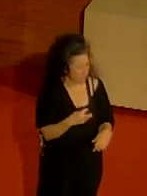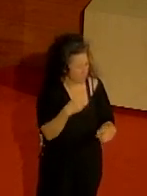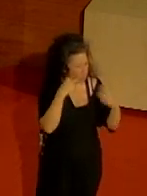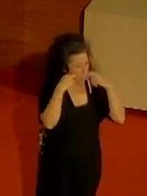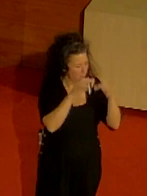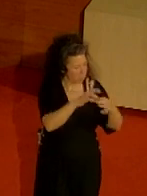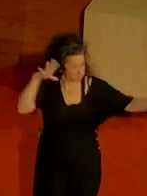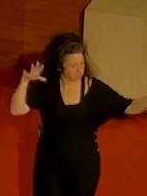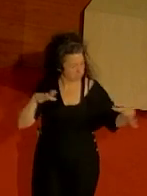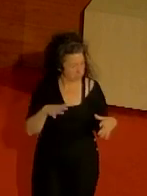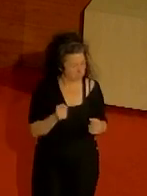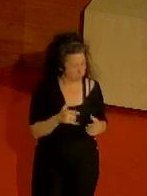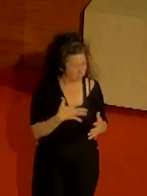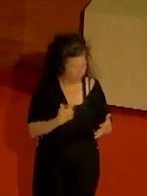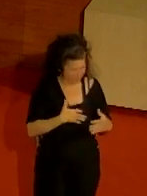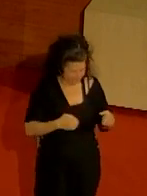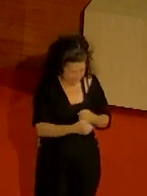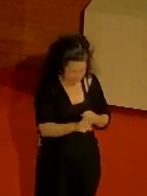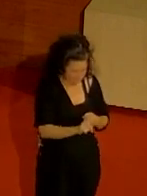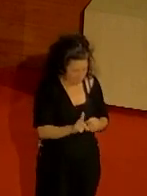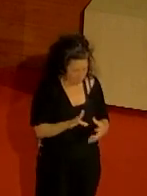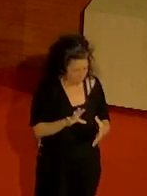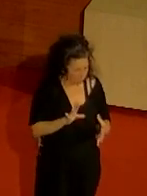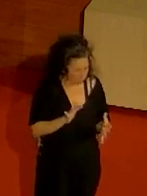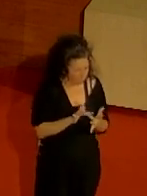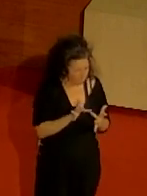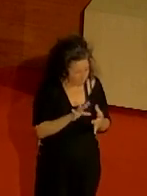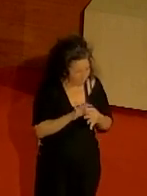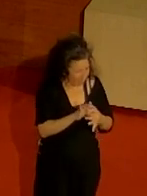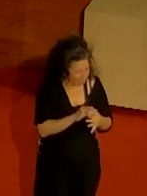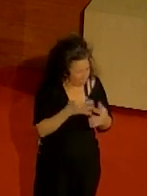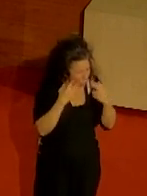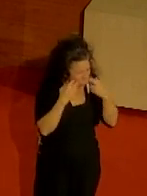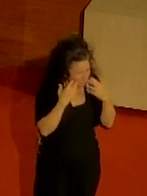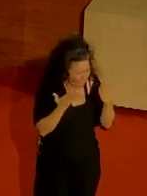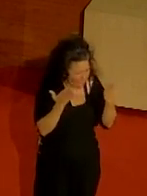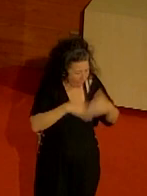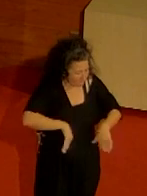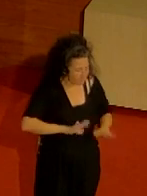de empatía, sino una relación humana, ¿no? O sea, no. Y eso